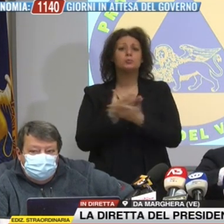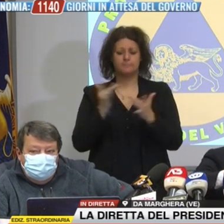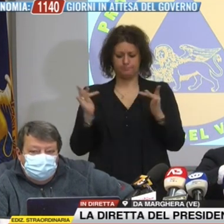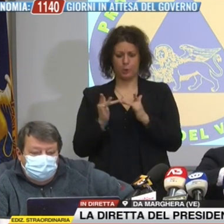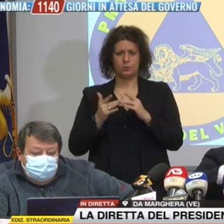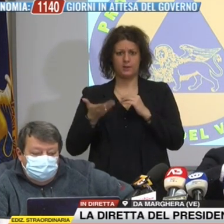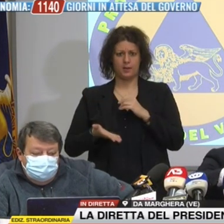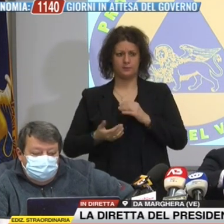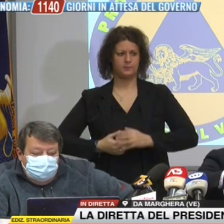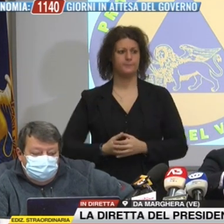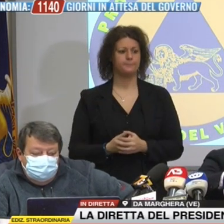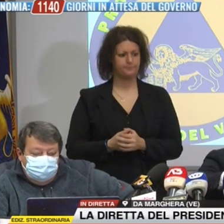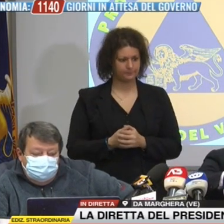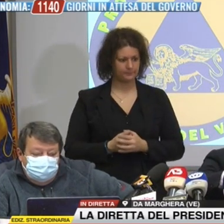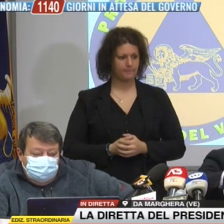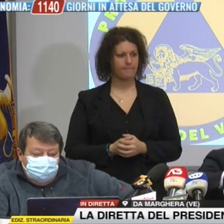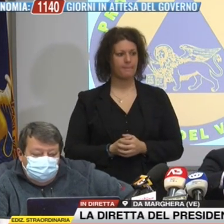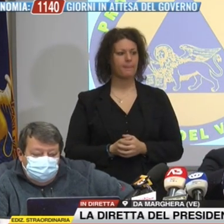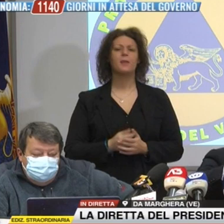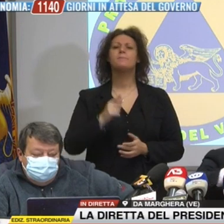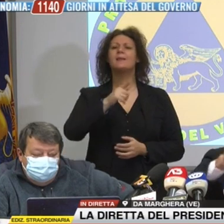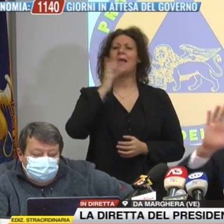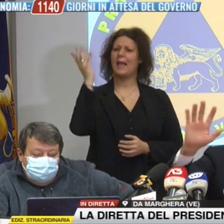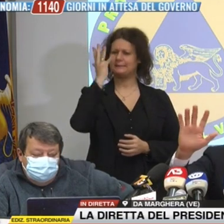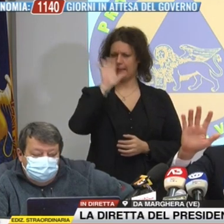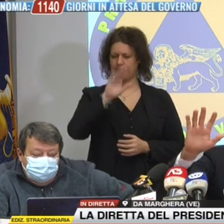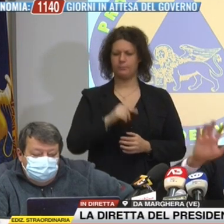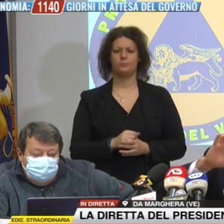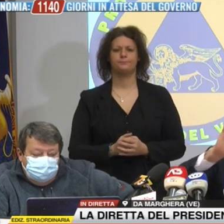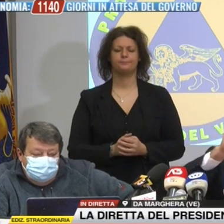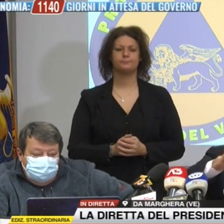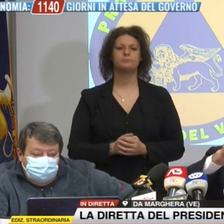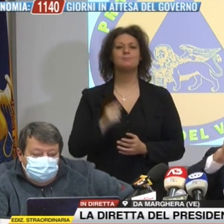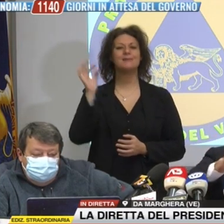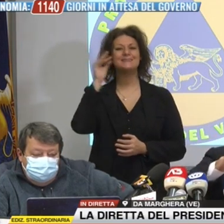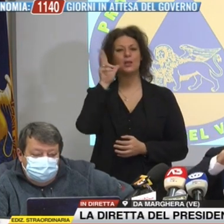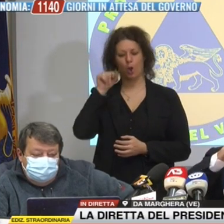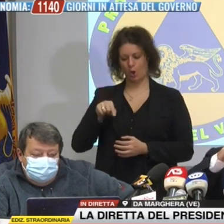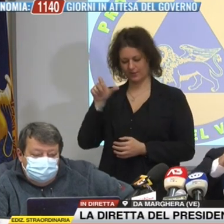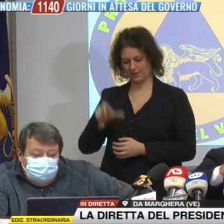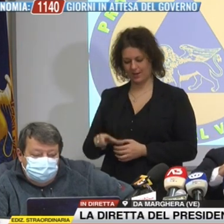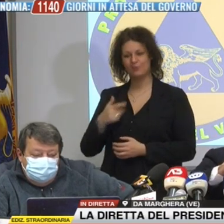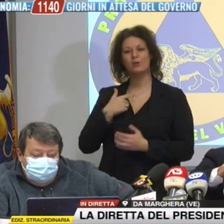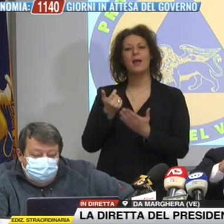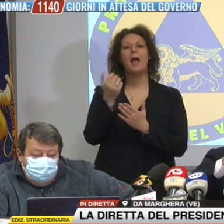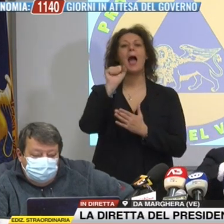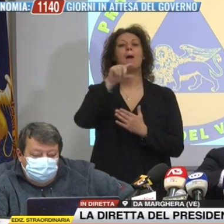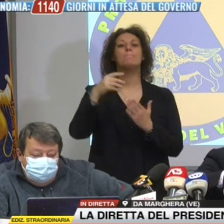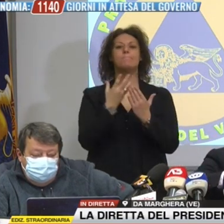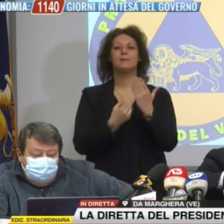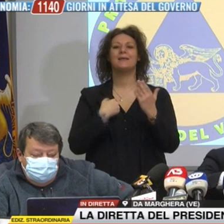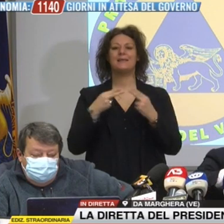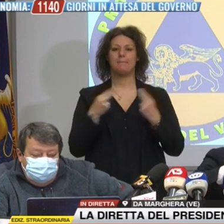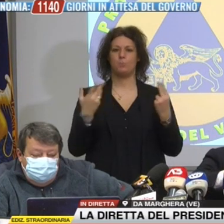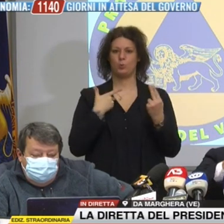lei avesse avuto scaricata Immuni, leggiamola in maniera istituzionale, Immuni avrebbe mandato un messaggio a